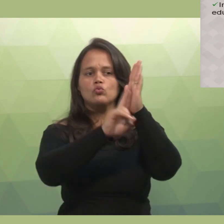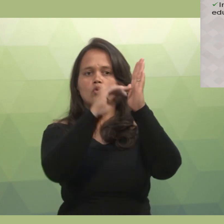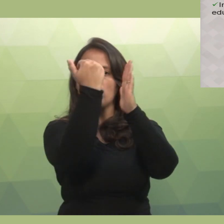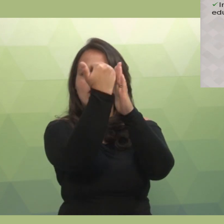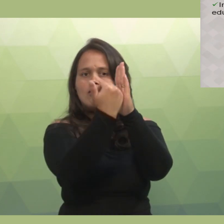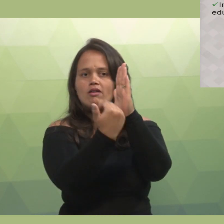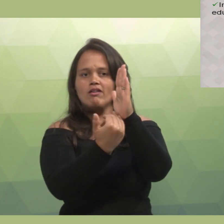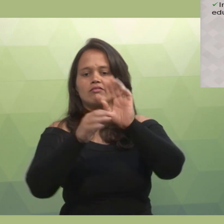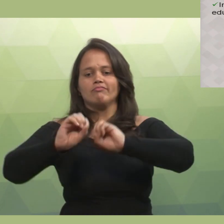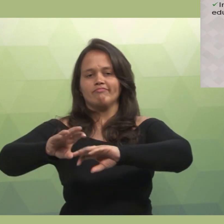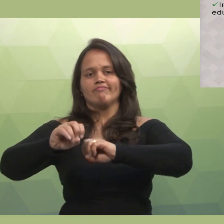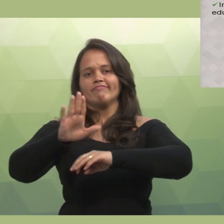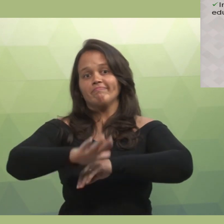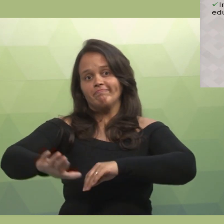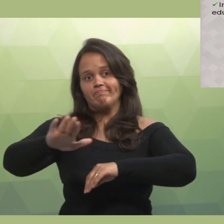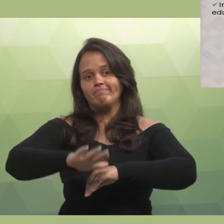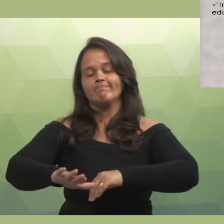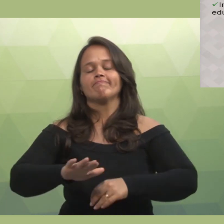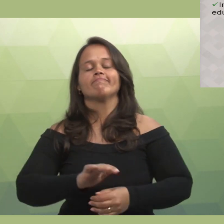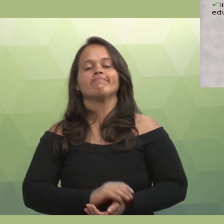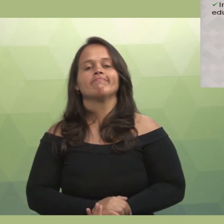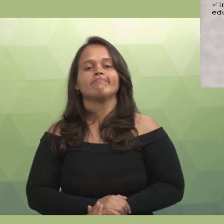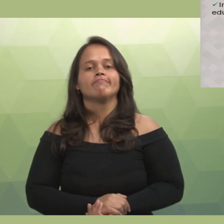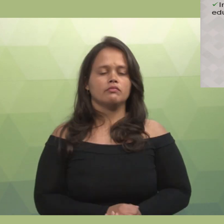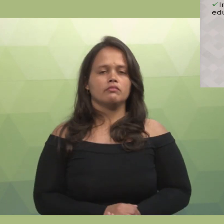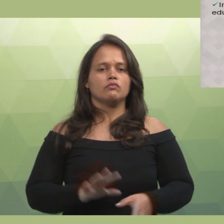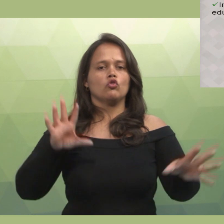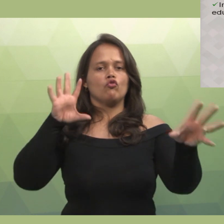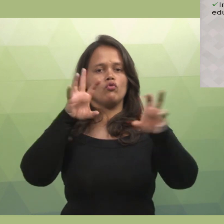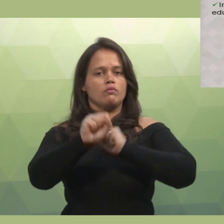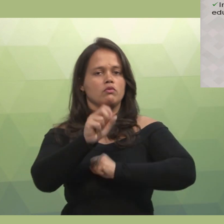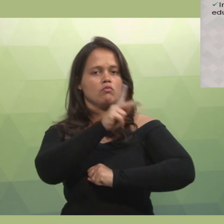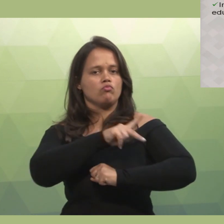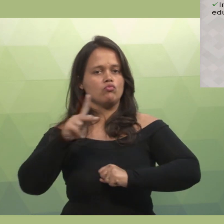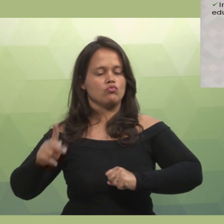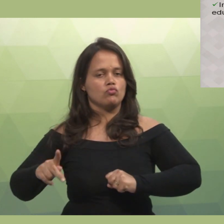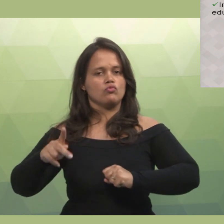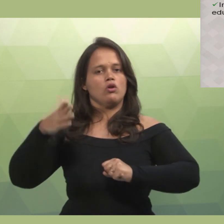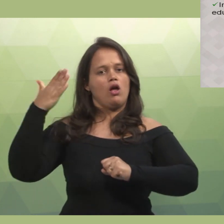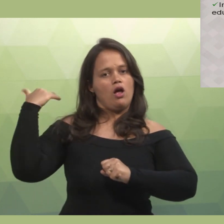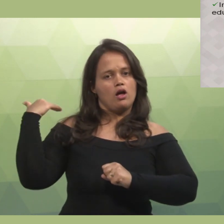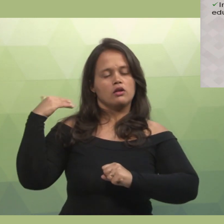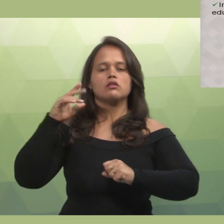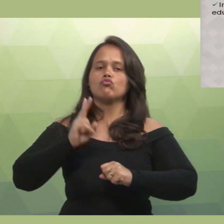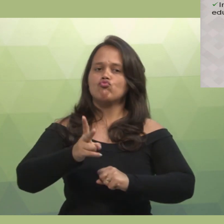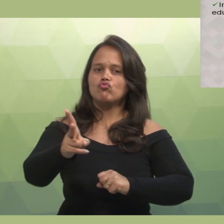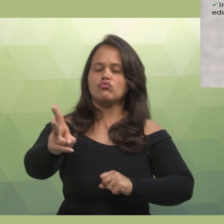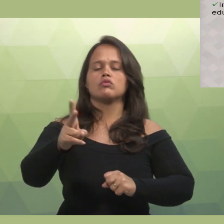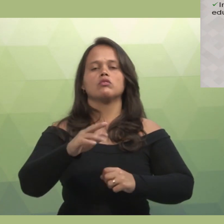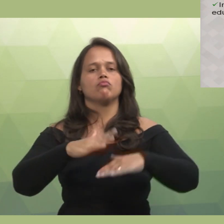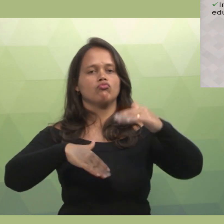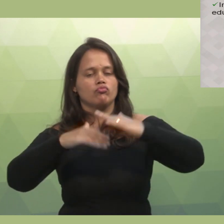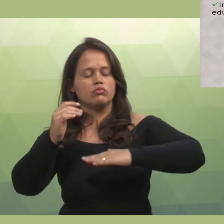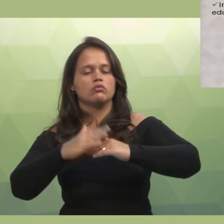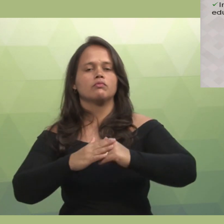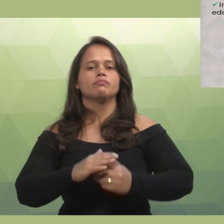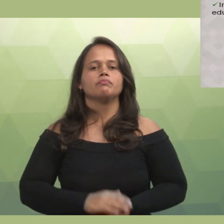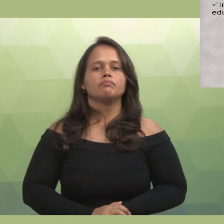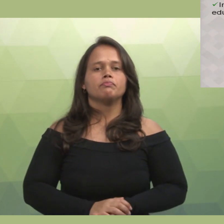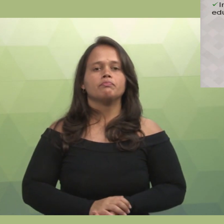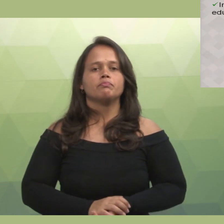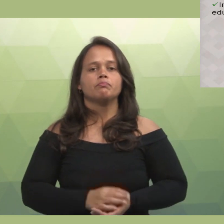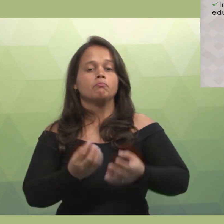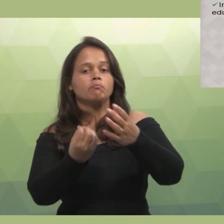da educação infantil, a formação inicial e continuada dos professores e sua